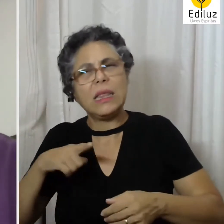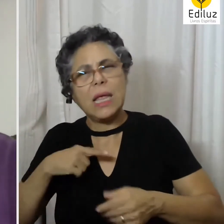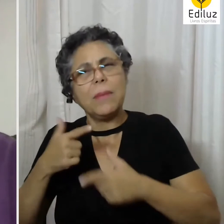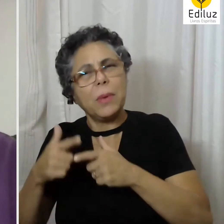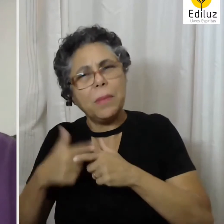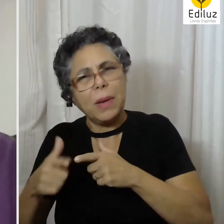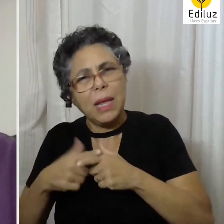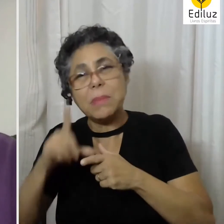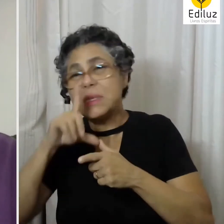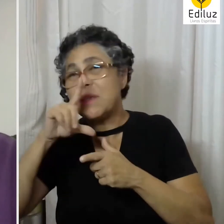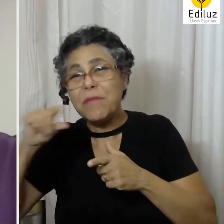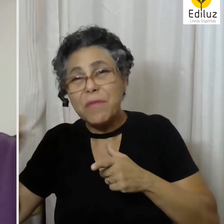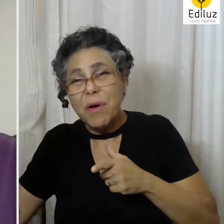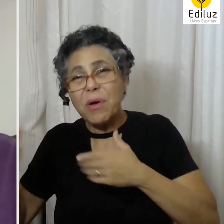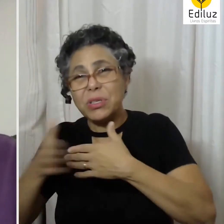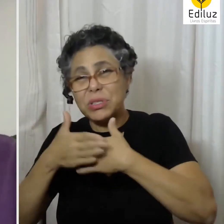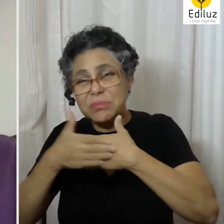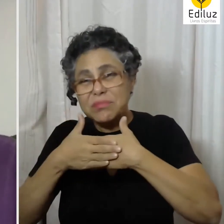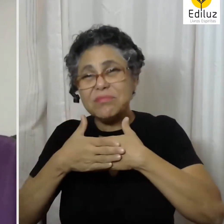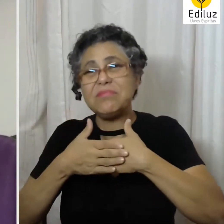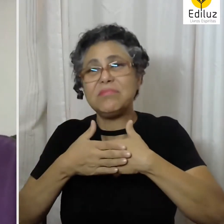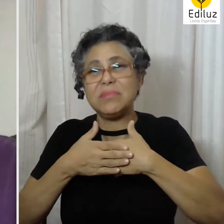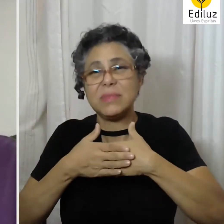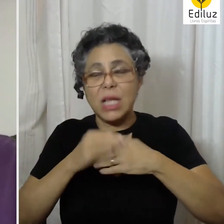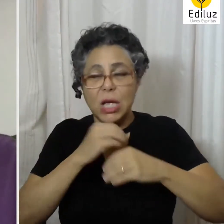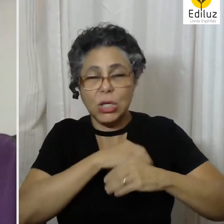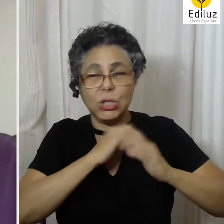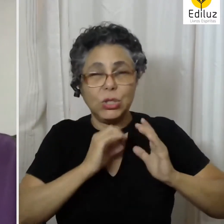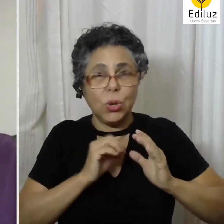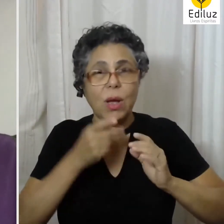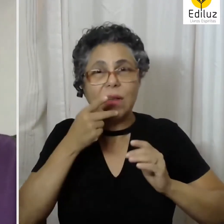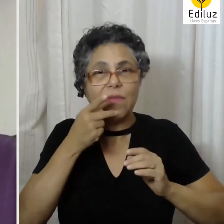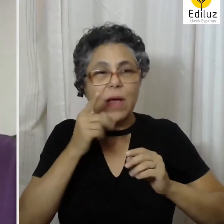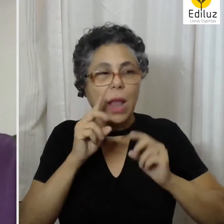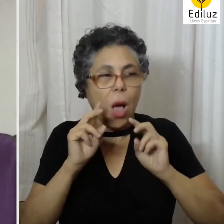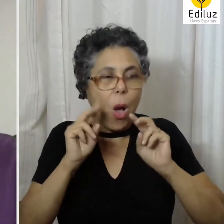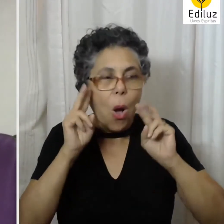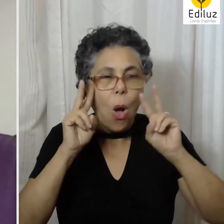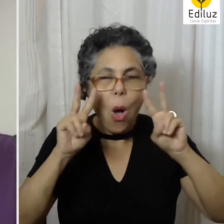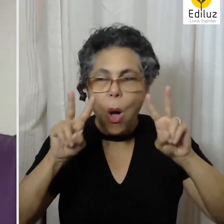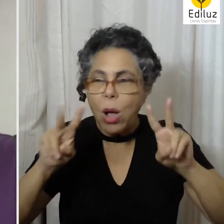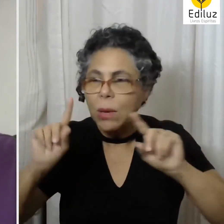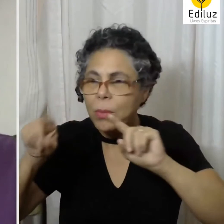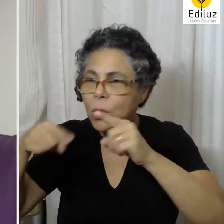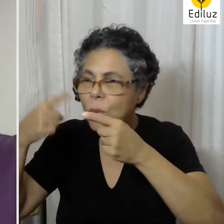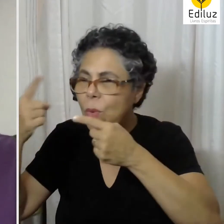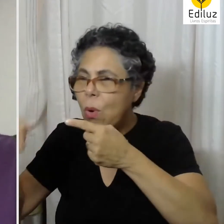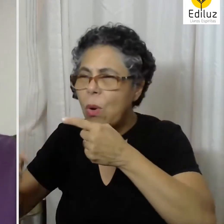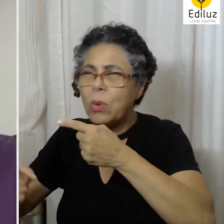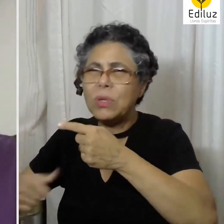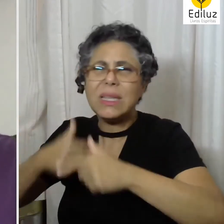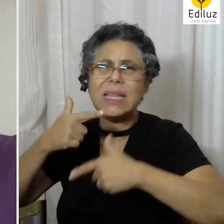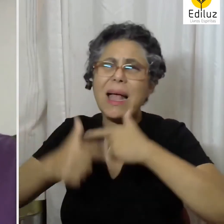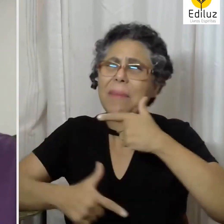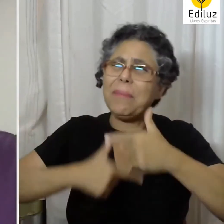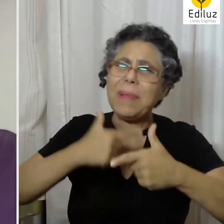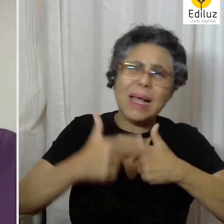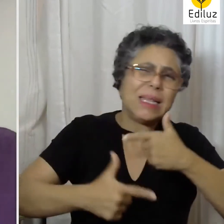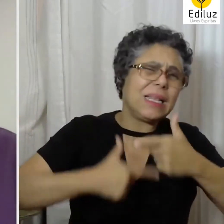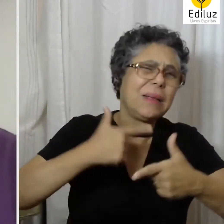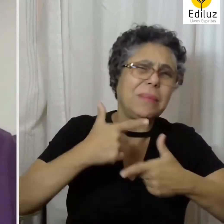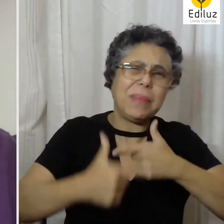mesmos. A proposta de Joana é olharmos para aqueles workaholic que trabalham incansavelmente, se